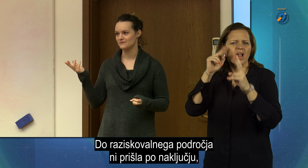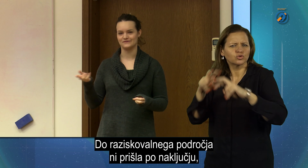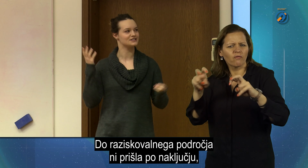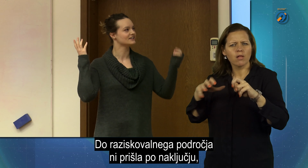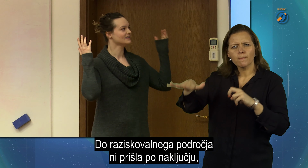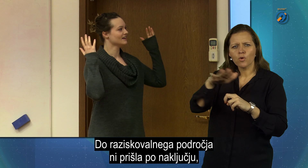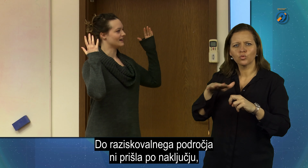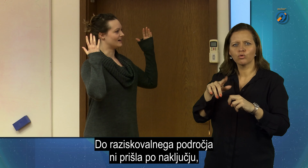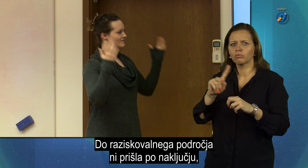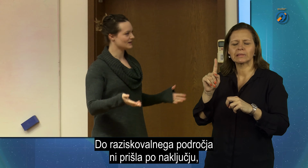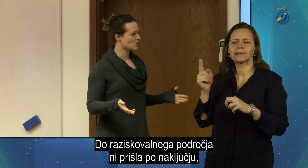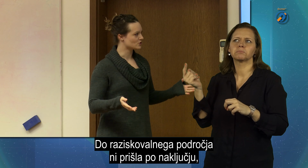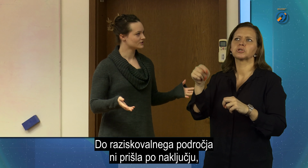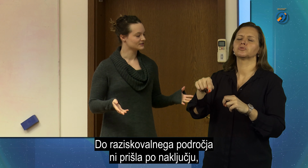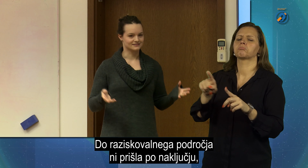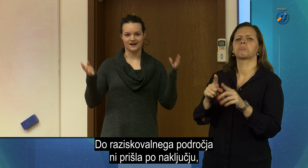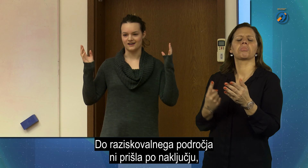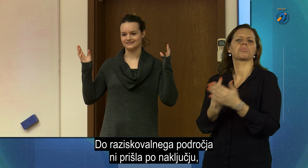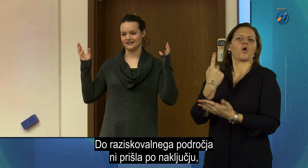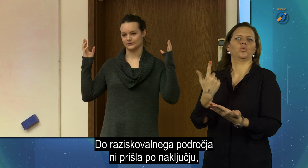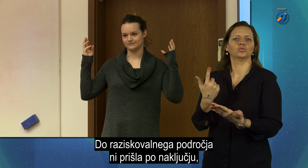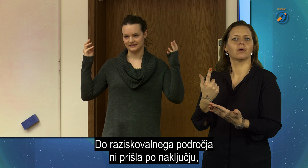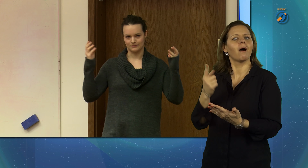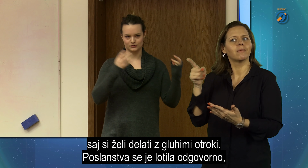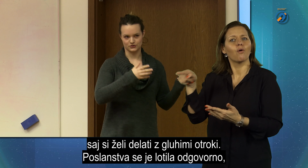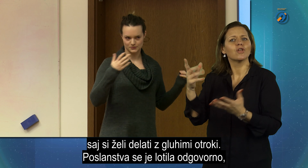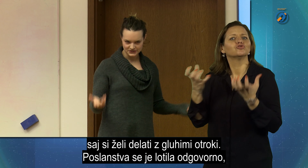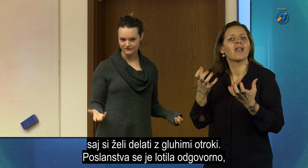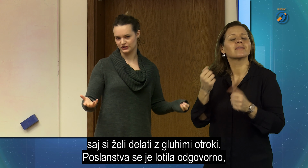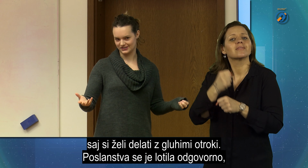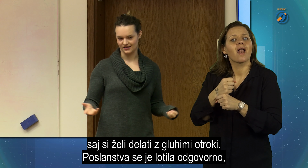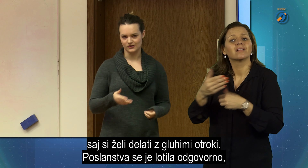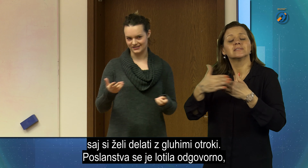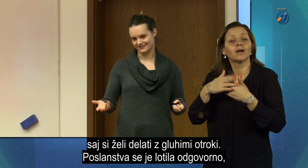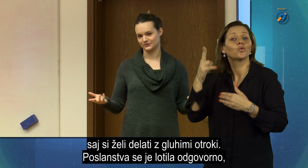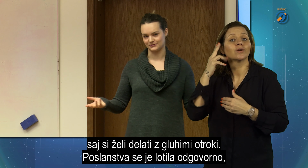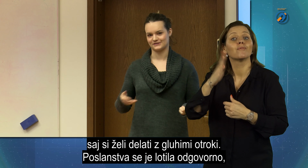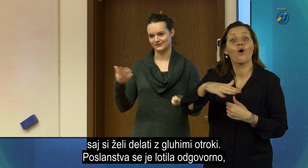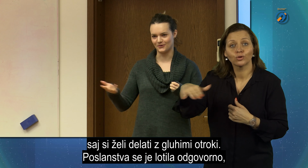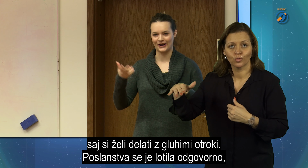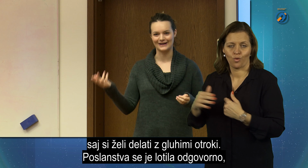Do raziskovalnega področja ni prišla po naključju, saj si želi delati z gluhimi otroki.